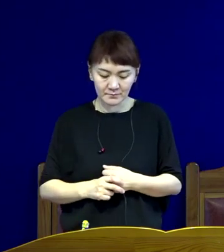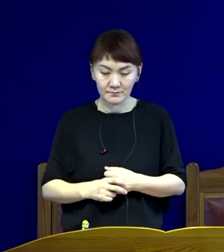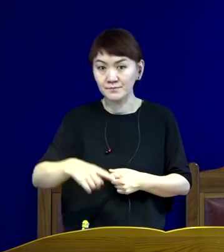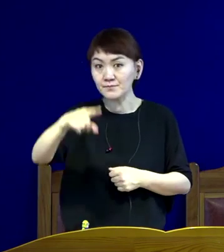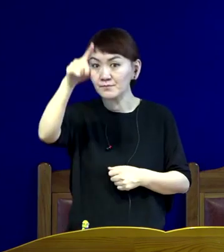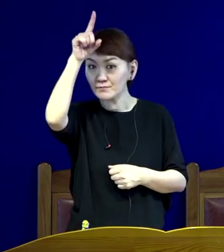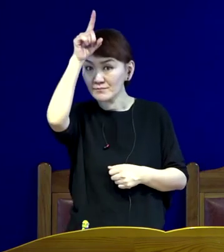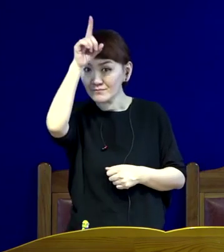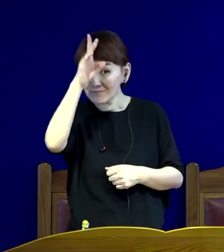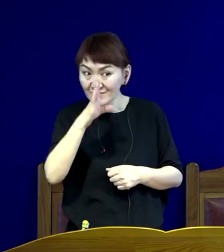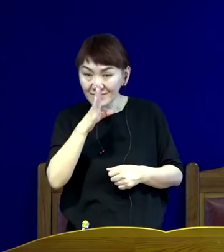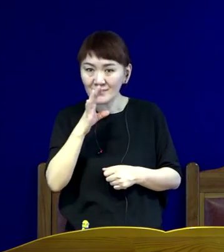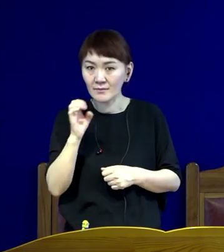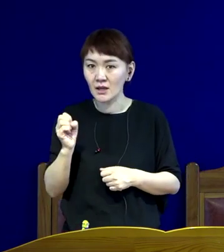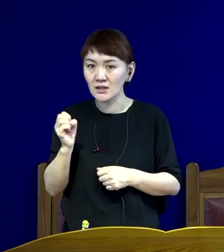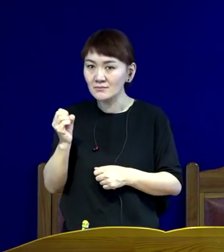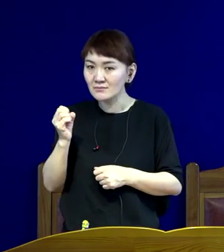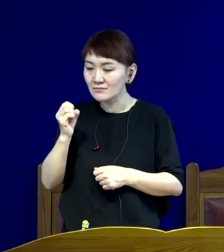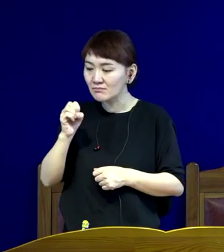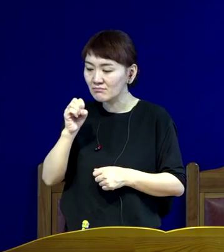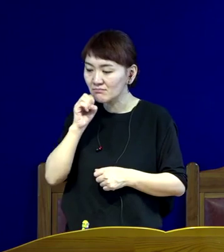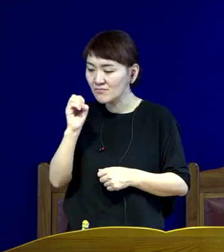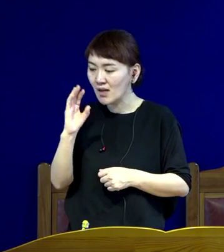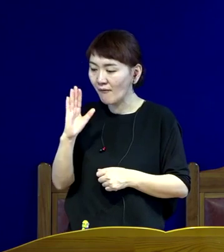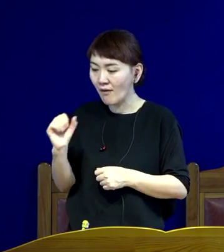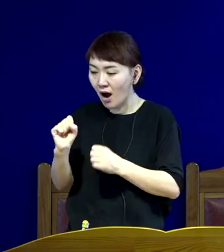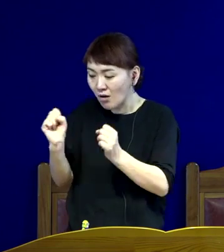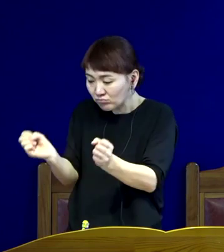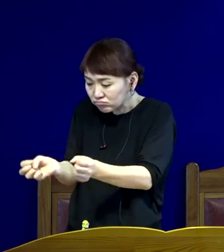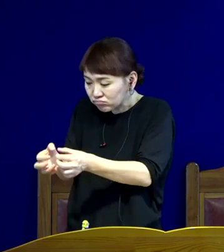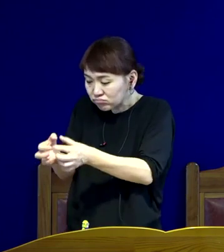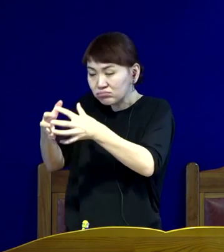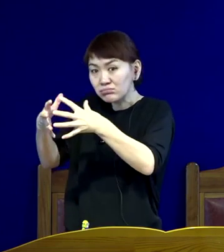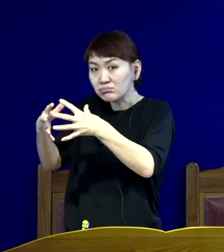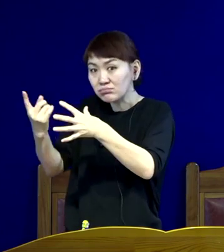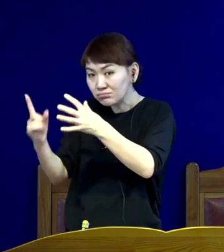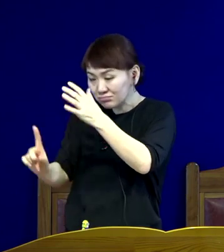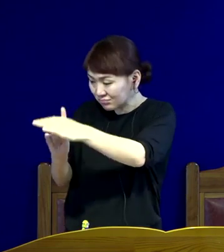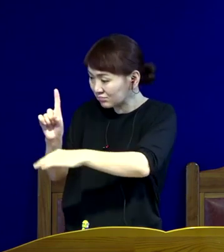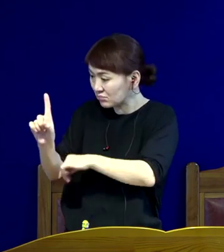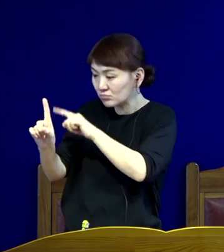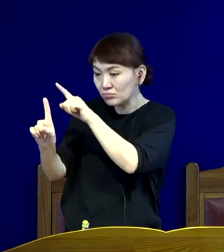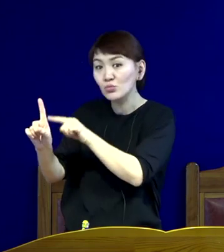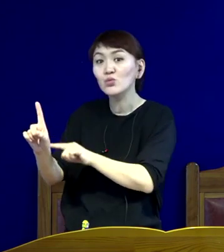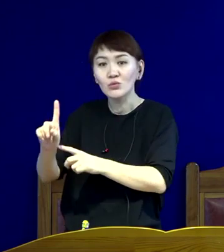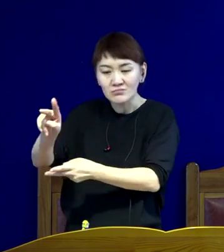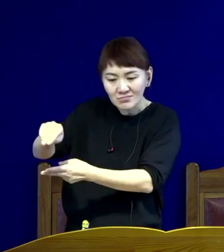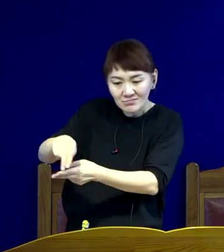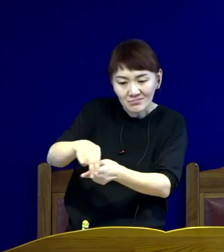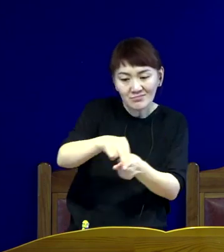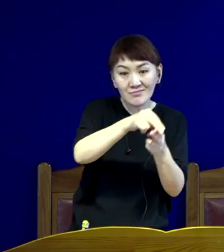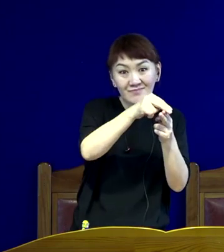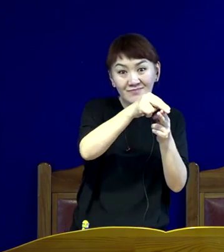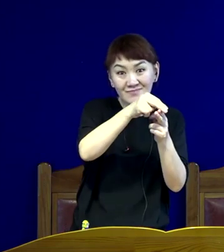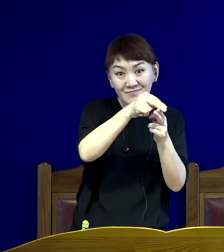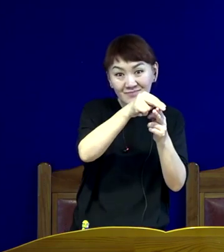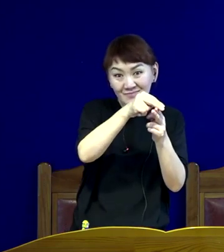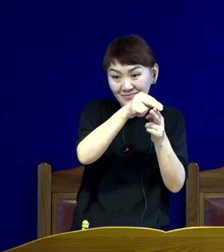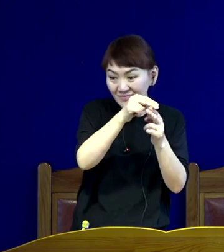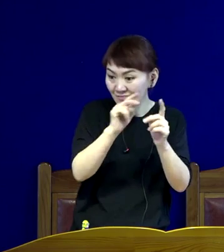Бурхан Ева бүтээсэн шалтгаан нь туслагч болгож бүтээсэн боловч би түүнд гэж айлдсан